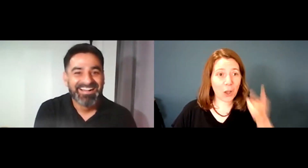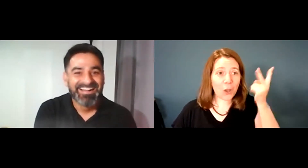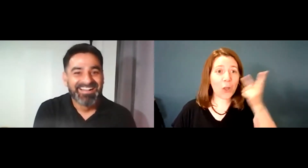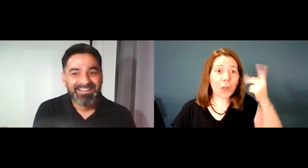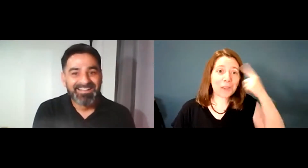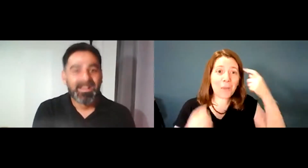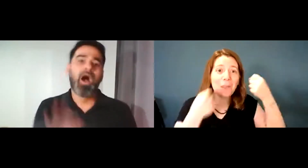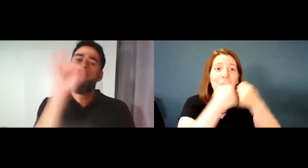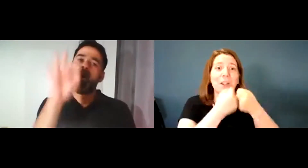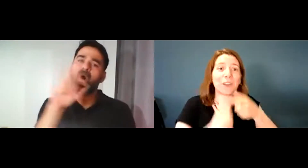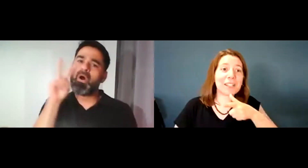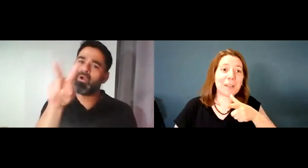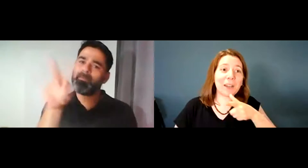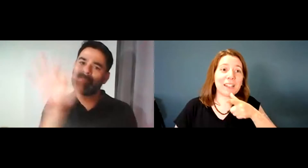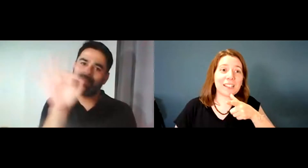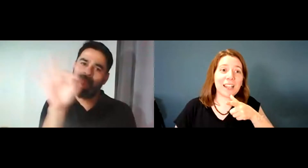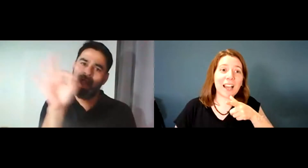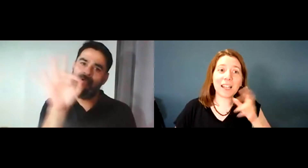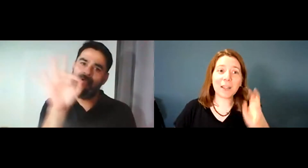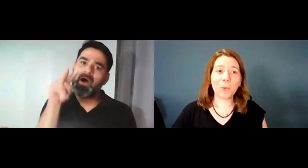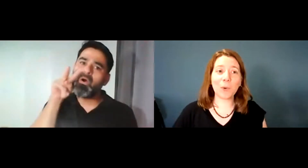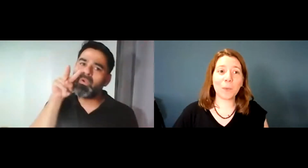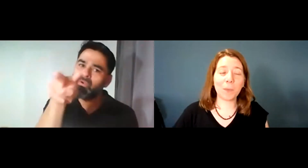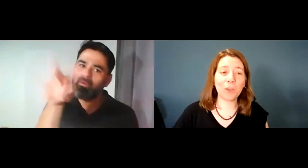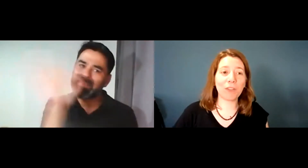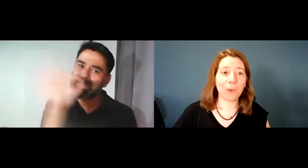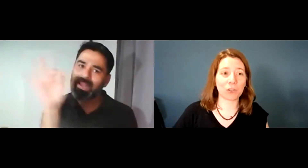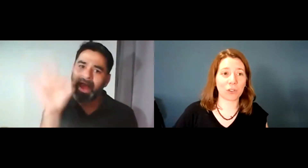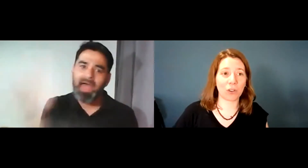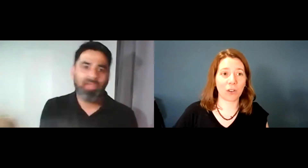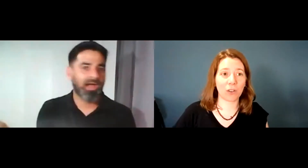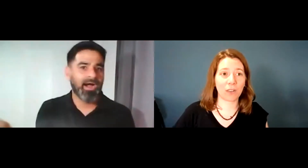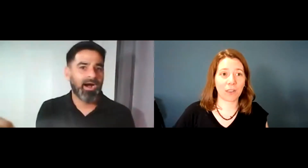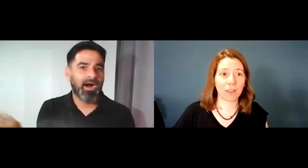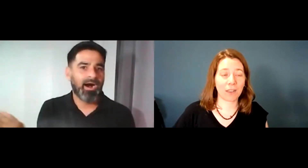¿No? Los dos estamos de acuerdo que se parece a alguien muy, muy, muy famoso. Ah, bueno.